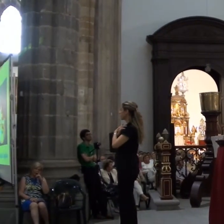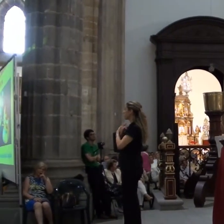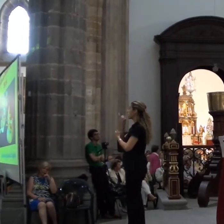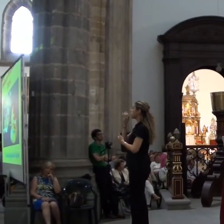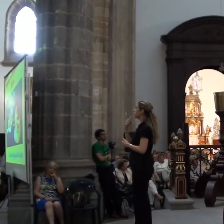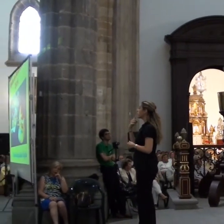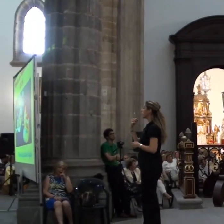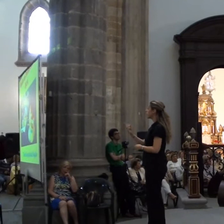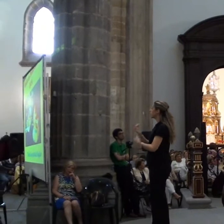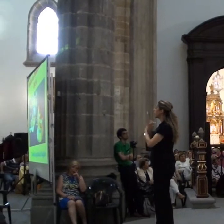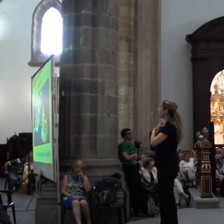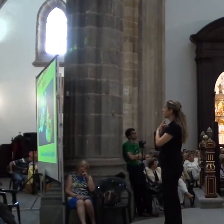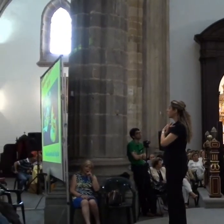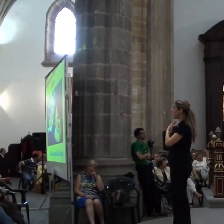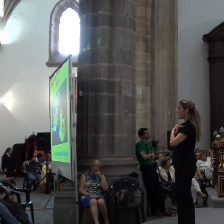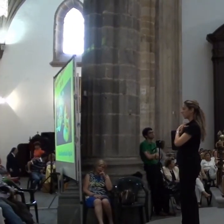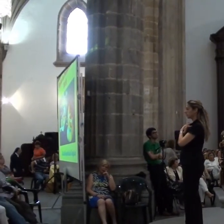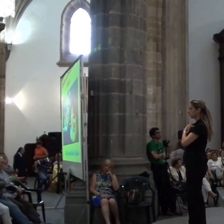bendita María